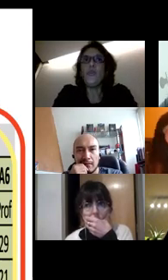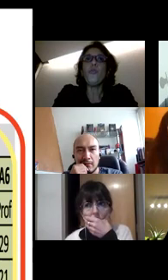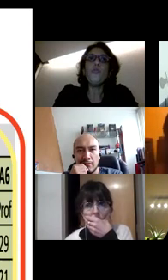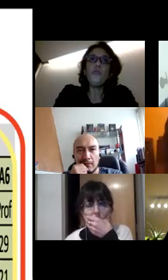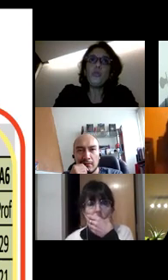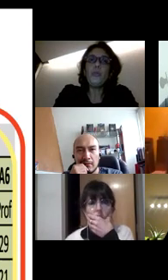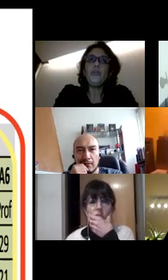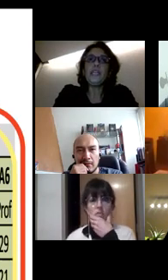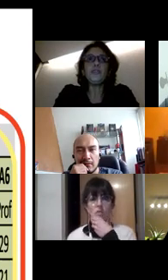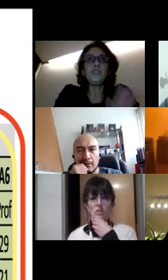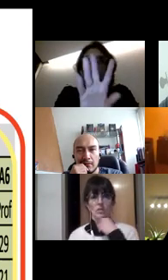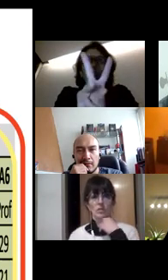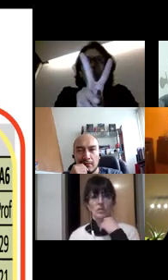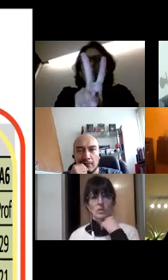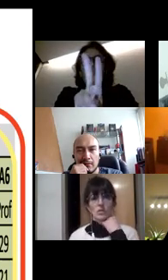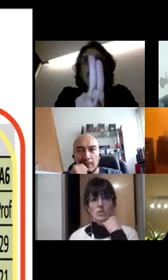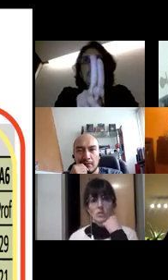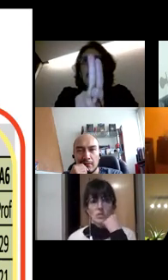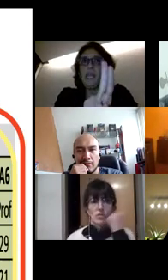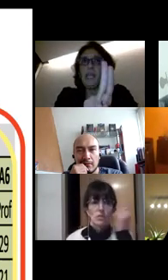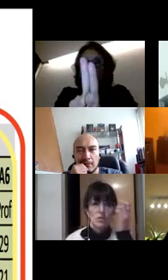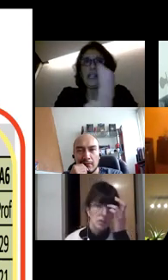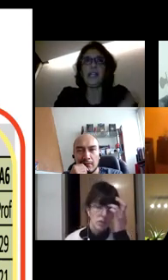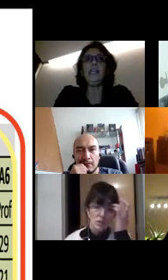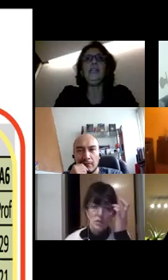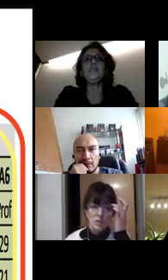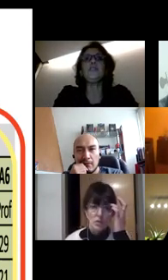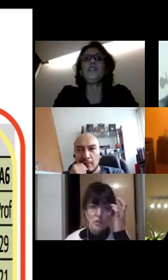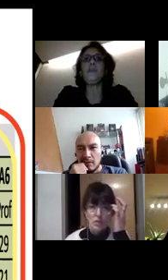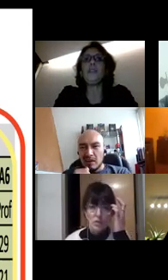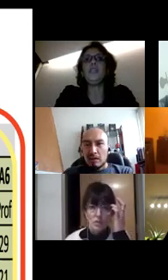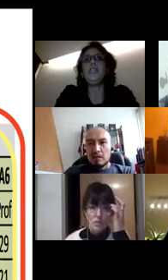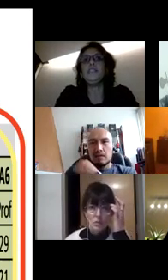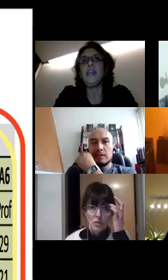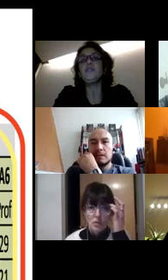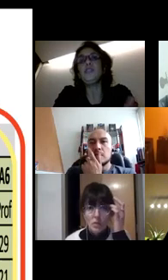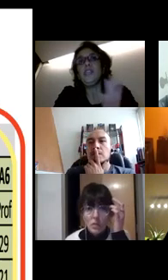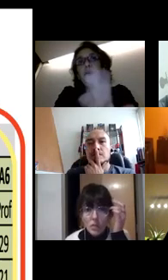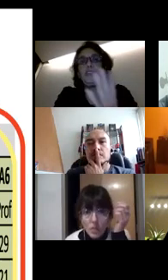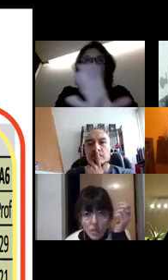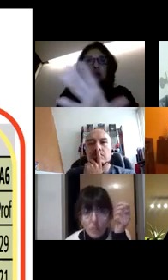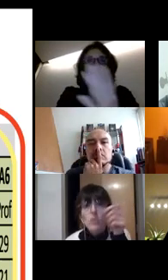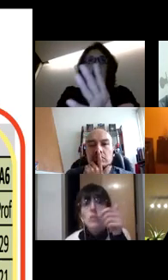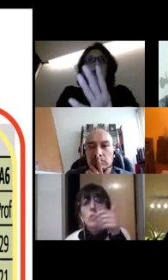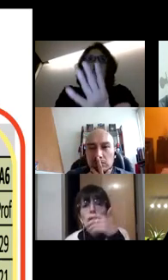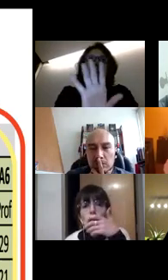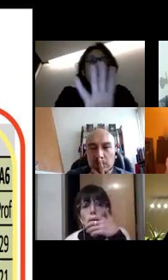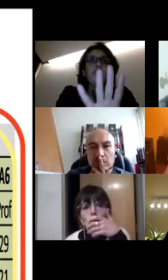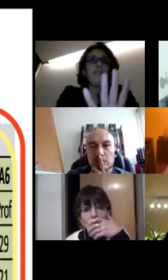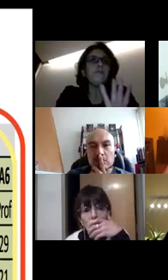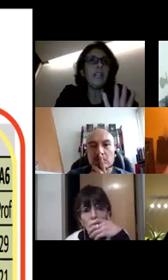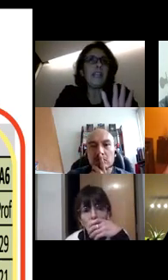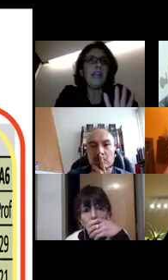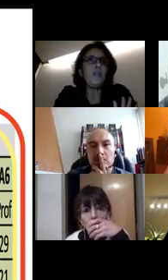grupos. Un grupo que son justo los intermedios que están aquí, que son los llamados iniciales o intermedios,